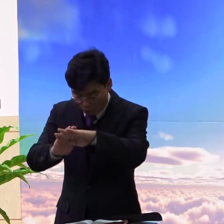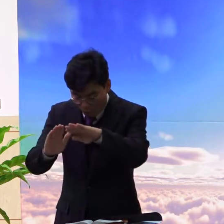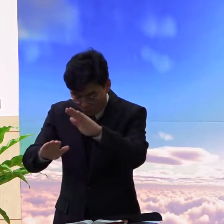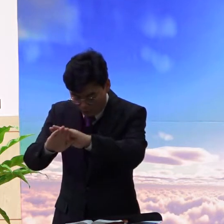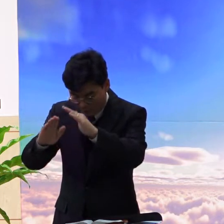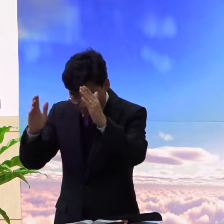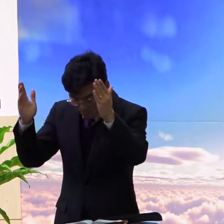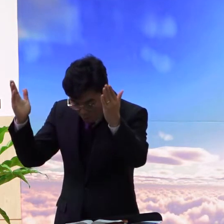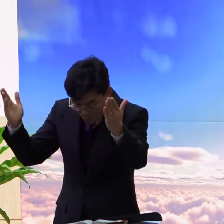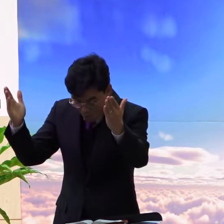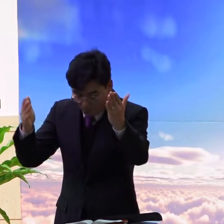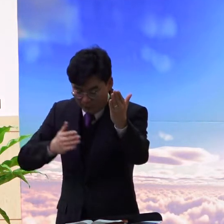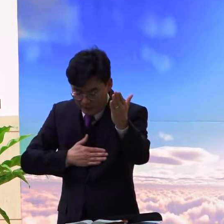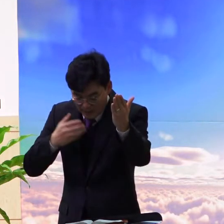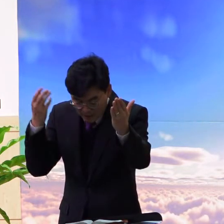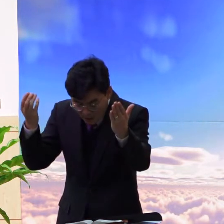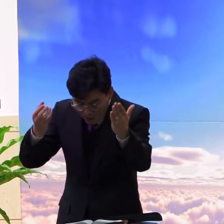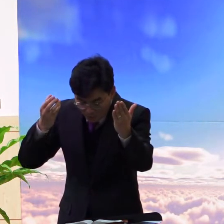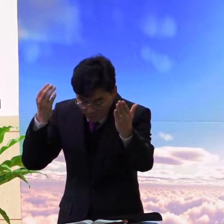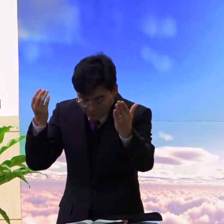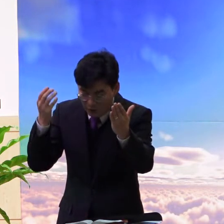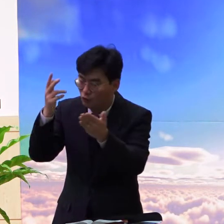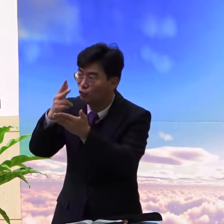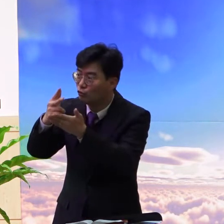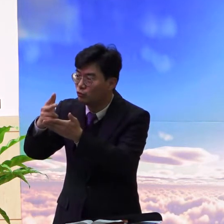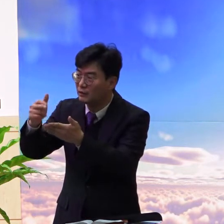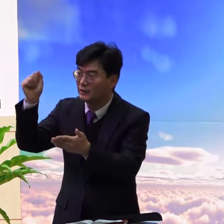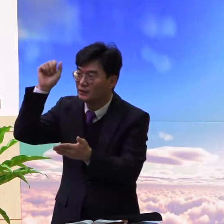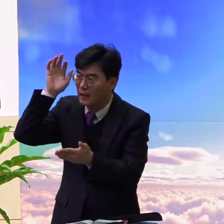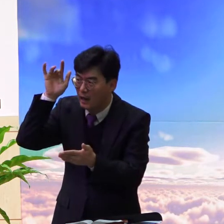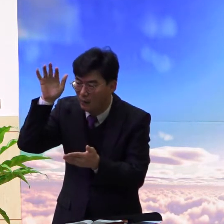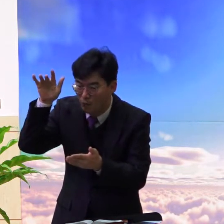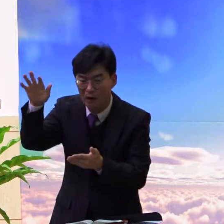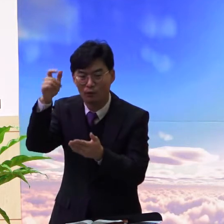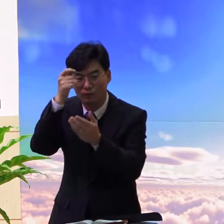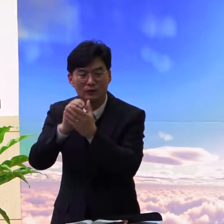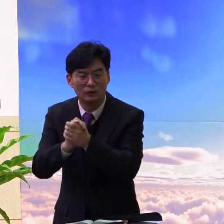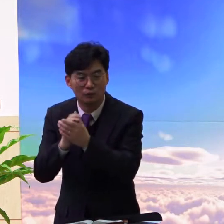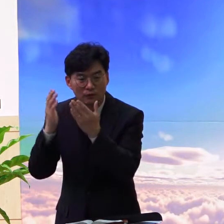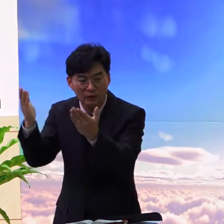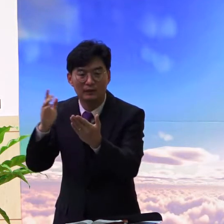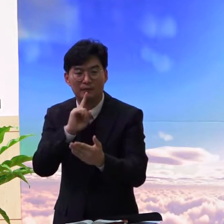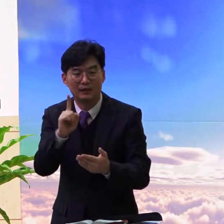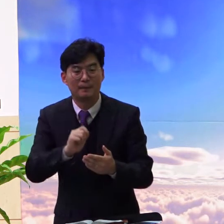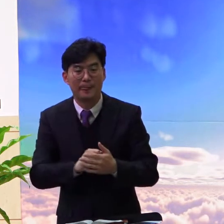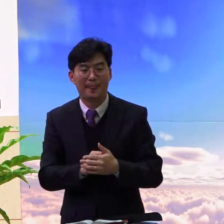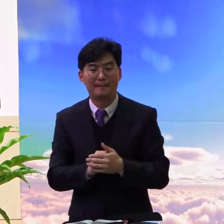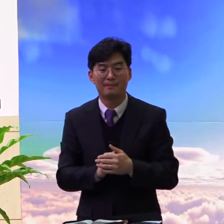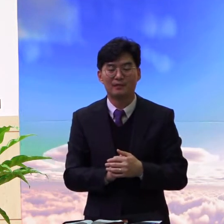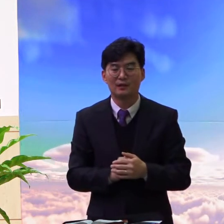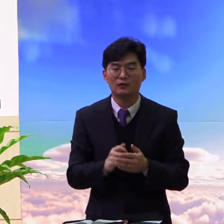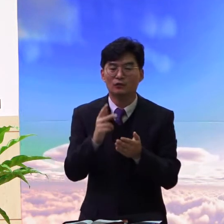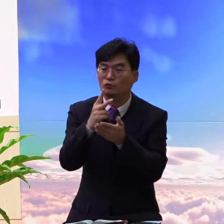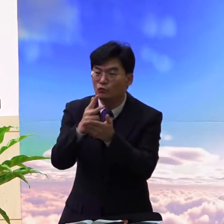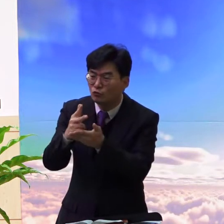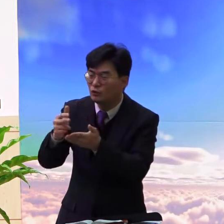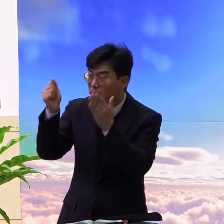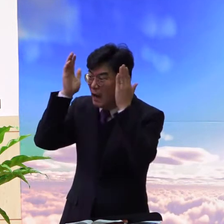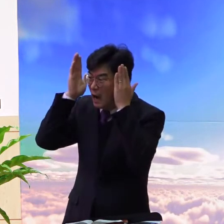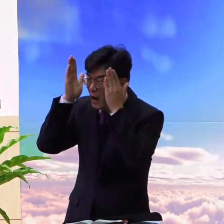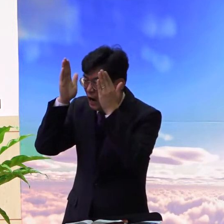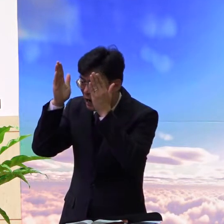펴고 내 영혼이 마른 땅같이 주를 사모하나이다. 아멘. 주님을 향해서 내가 숨을 펴고